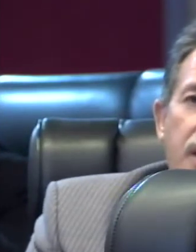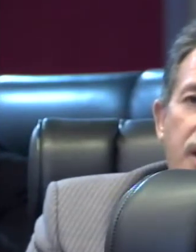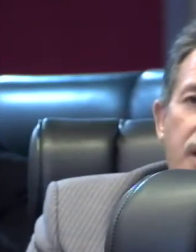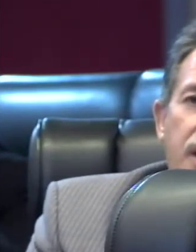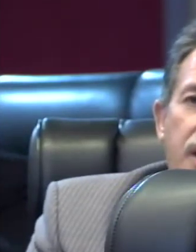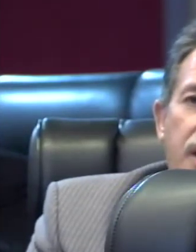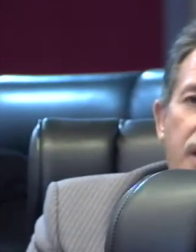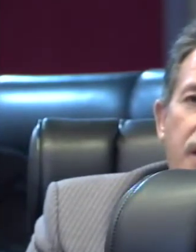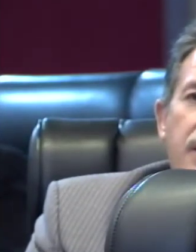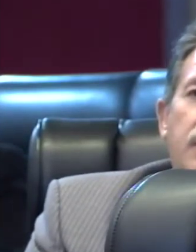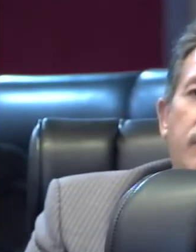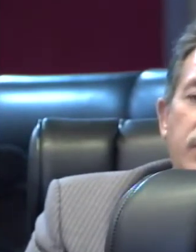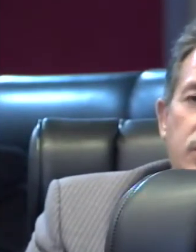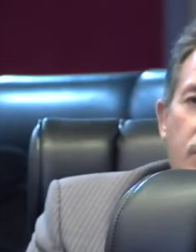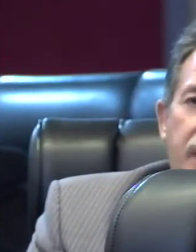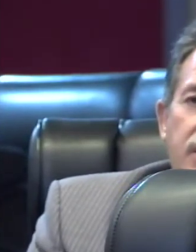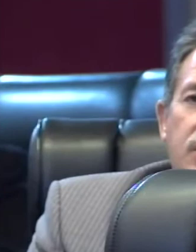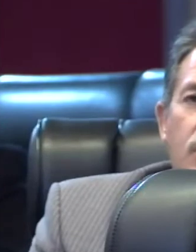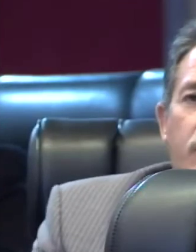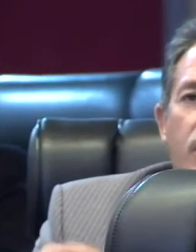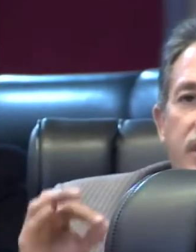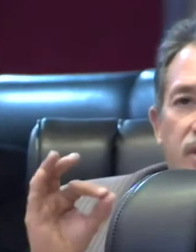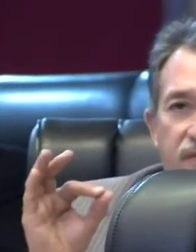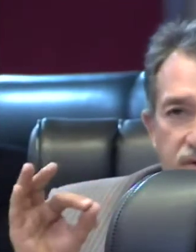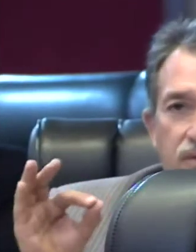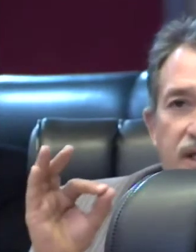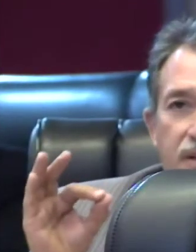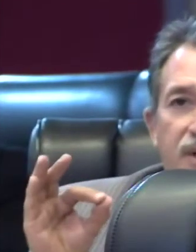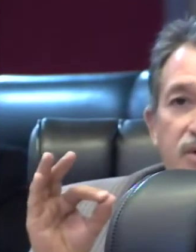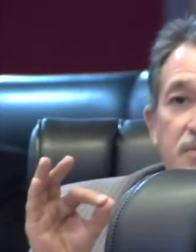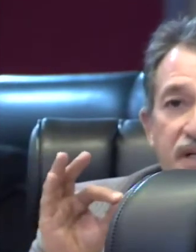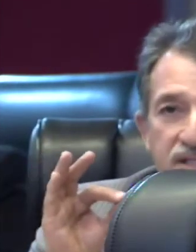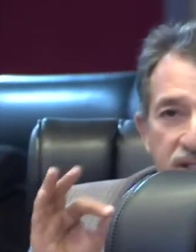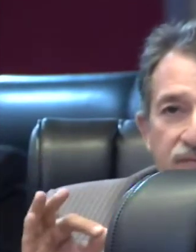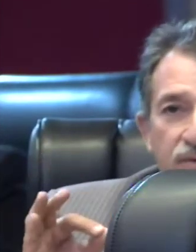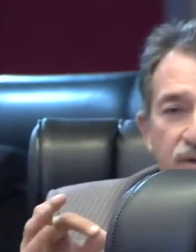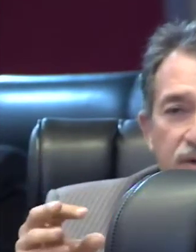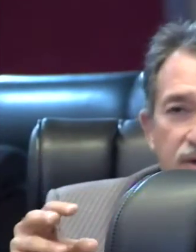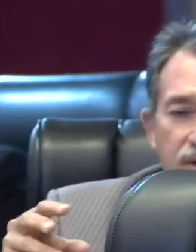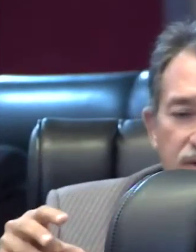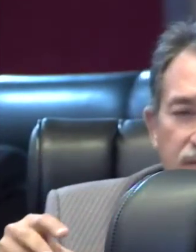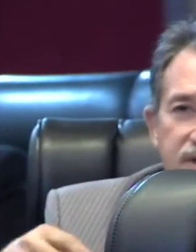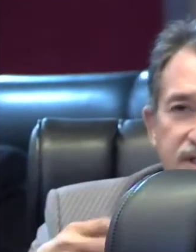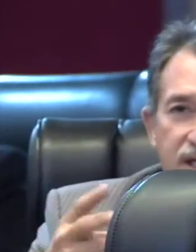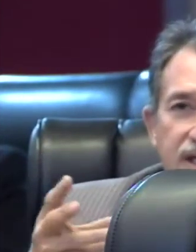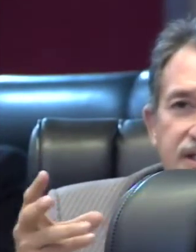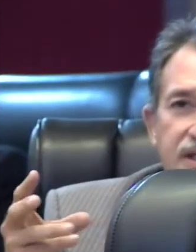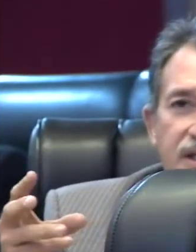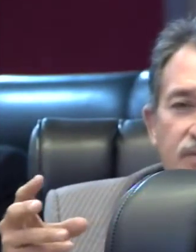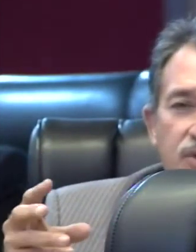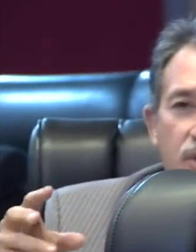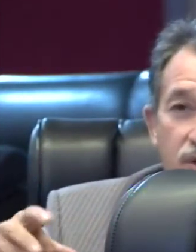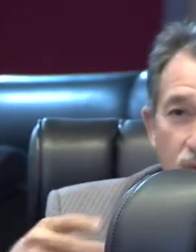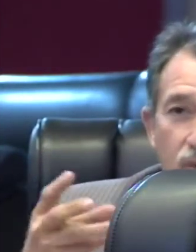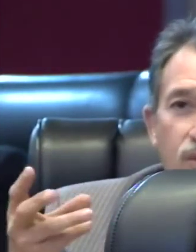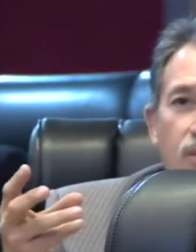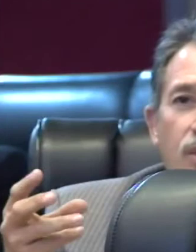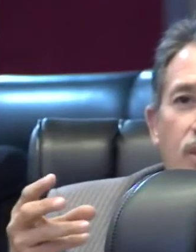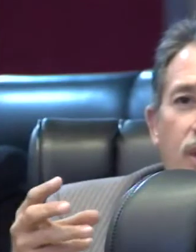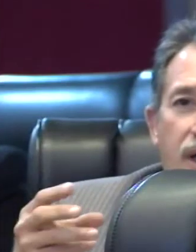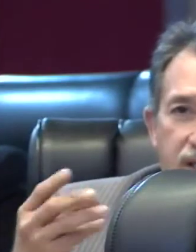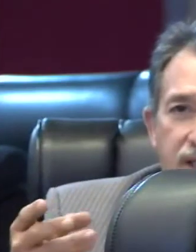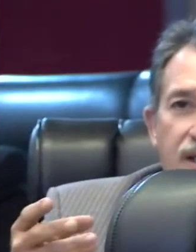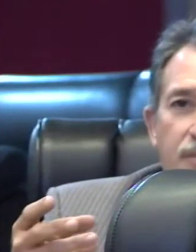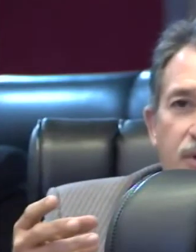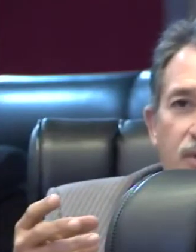forma, foi descoberto, então pode agora fazer o tratamento específico e Vossa Excelência ter o seu